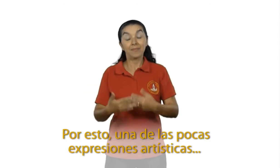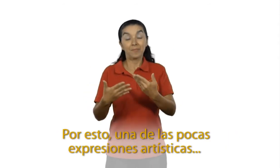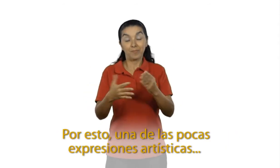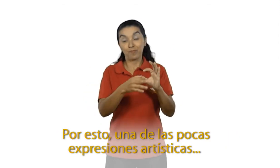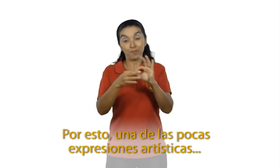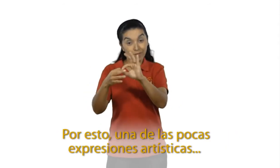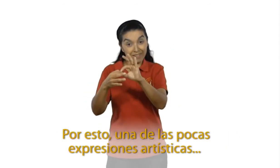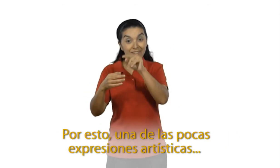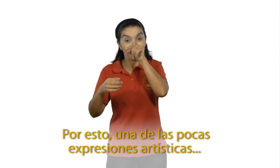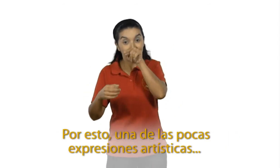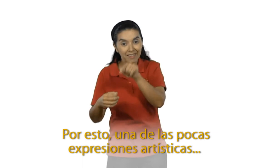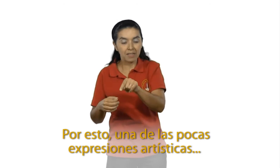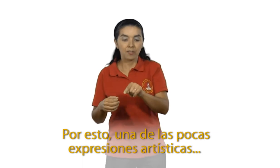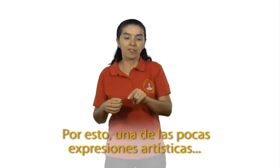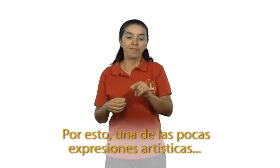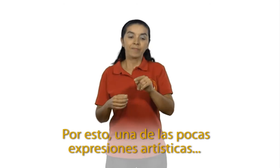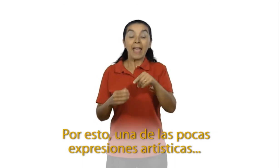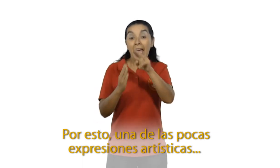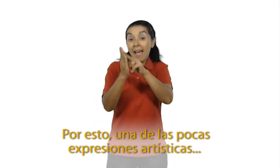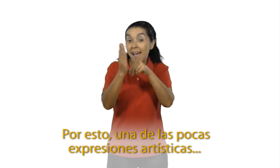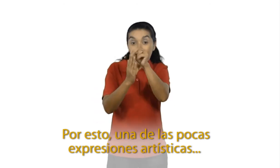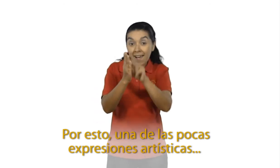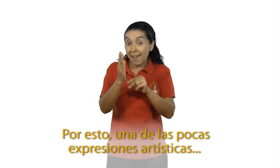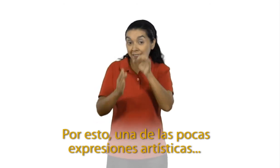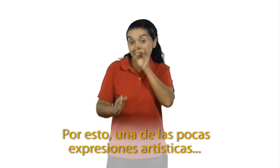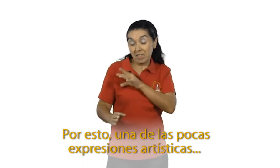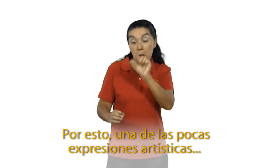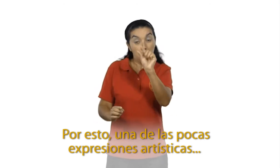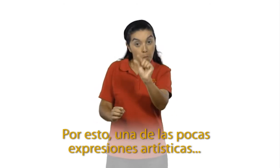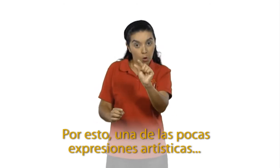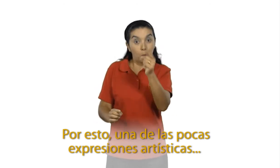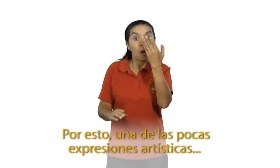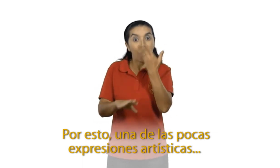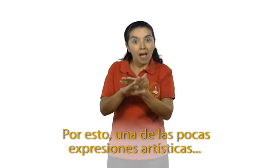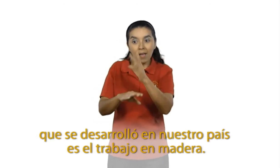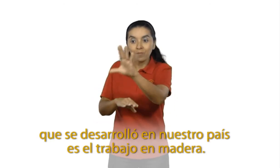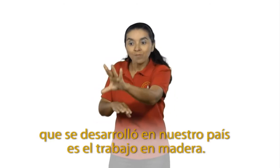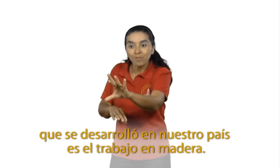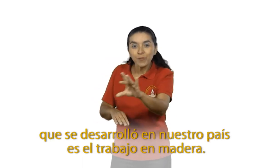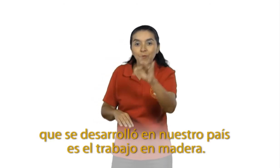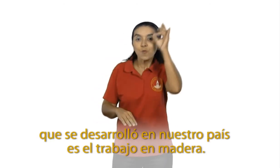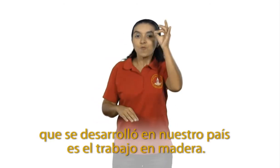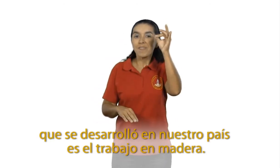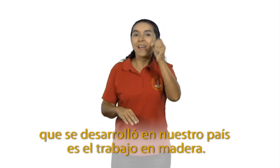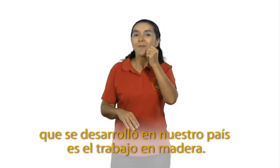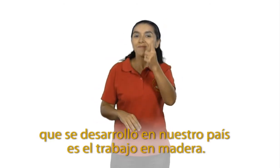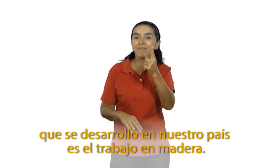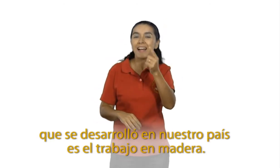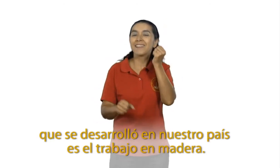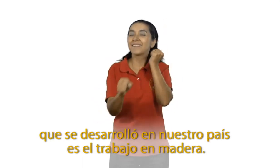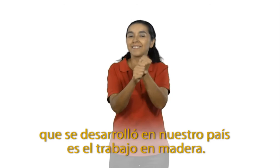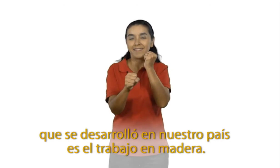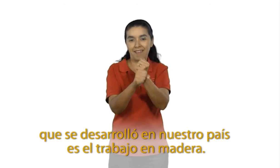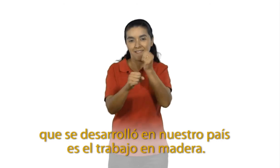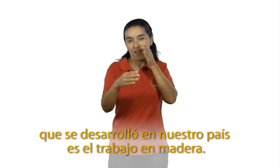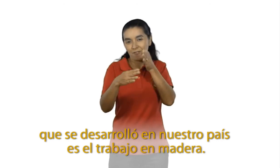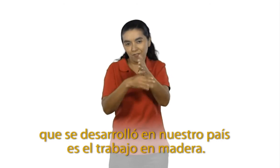por esto una de las pocas expresiones artísticas que se desarrolló en nuestro país es el